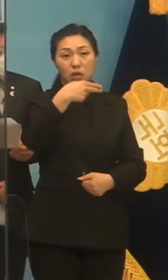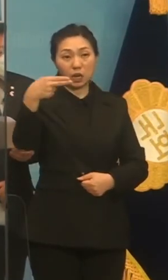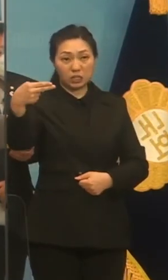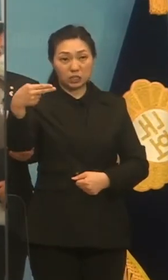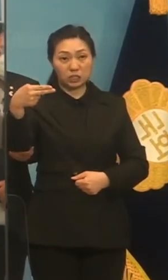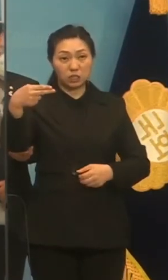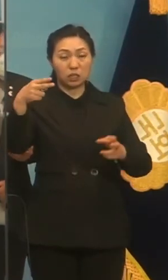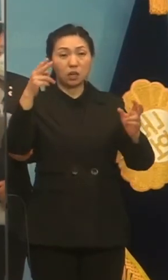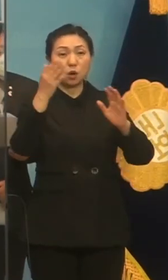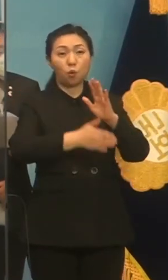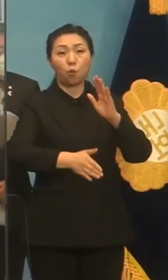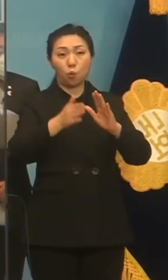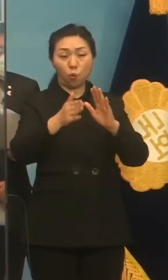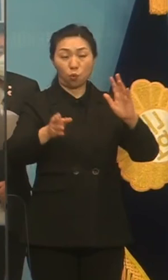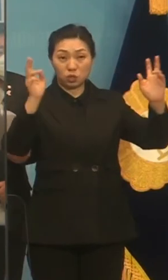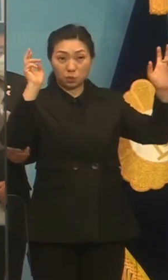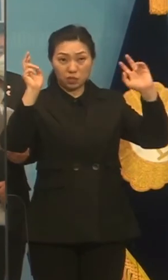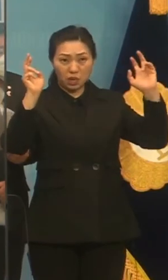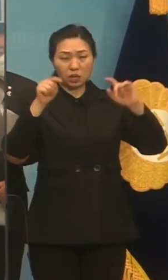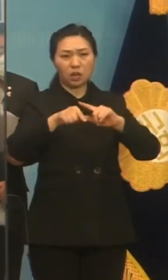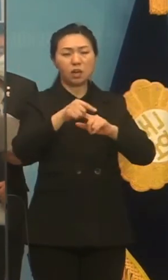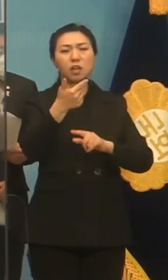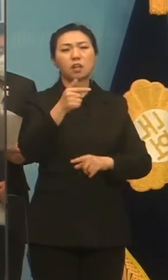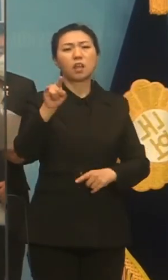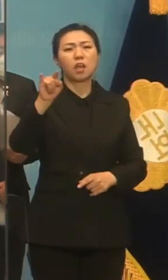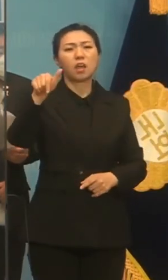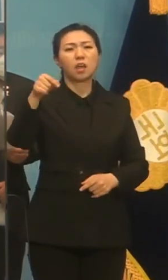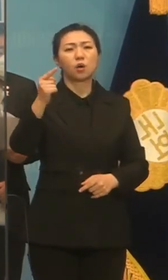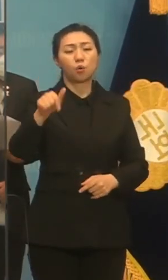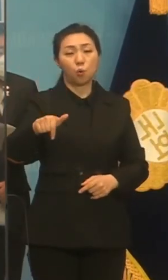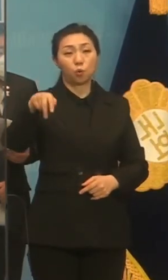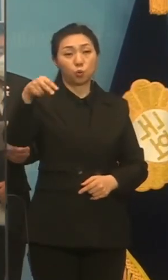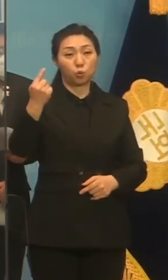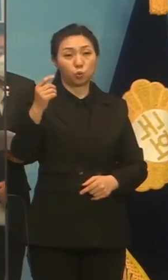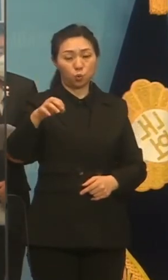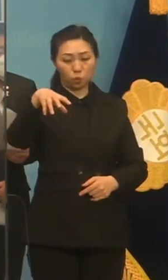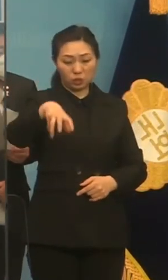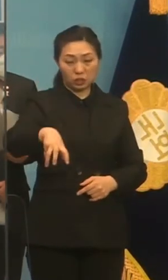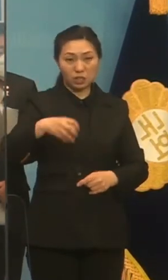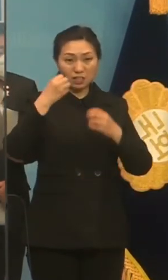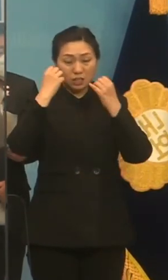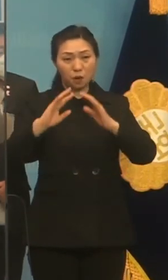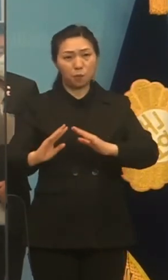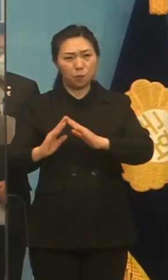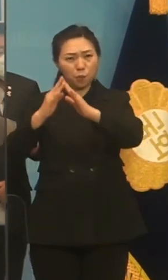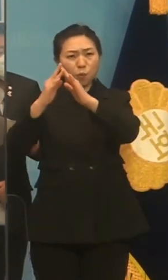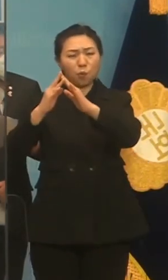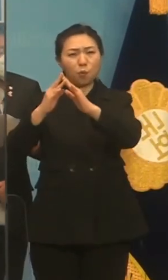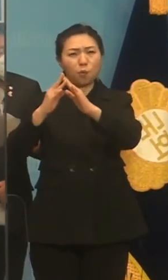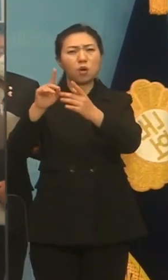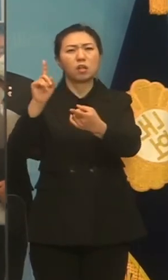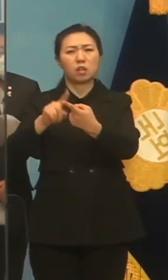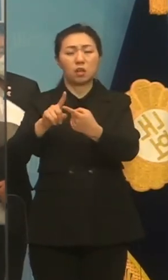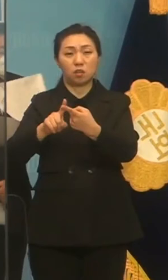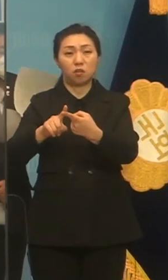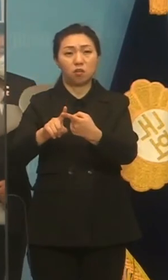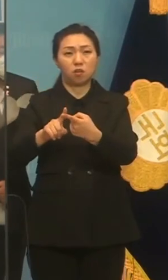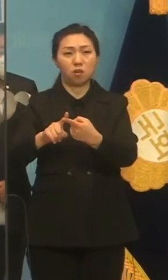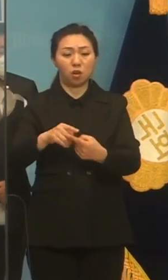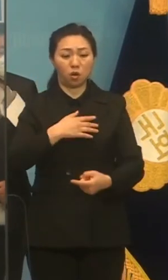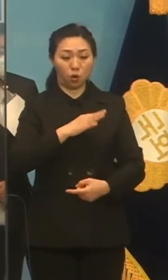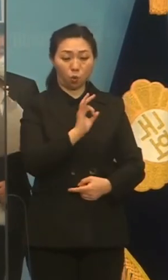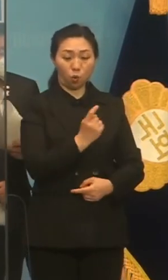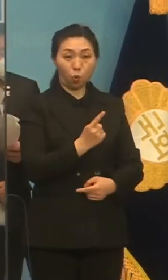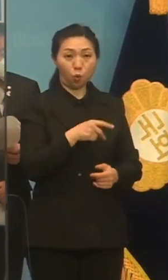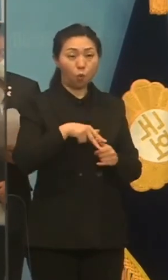대모 0 몽양 시스템 지금 지정을 당신 손 실행해 하다가 웃은 후보의 림